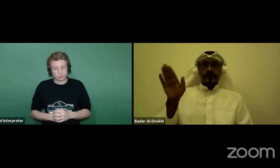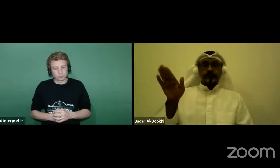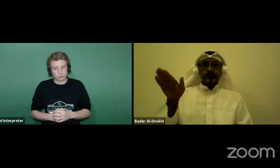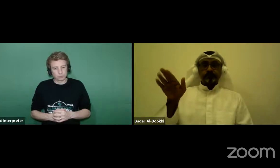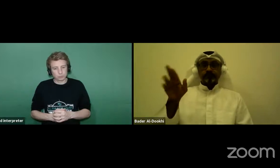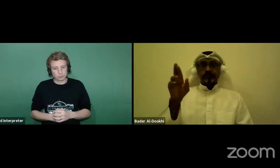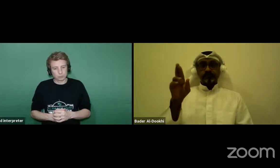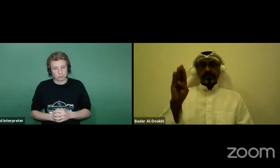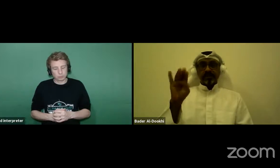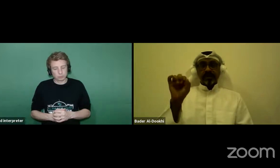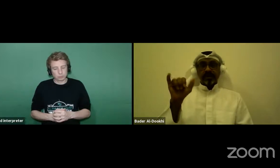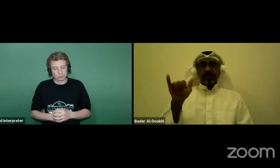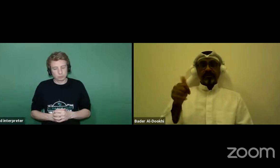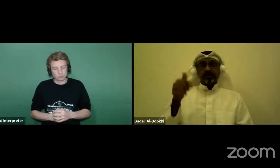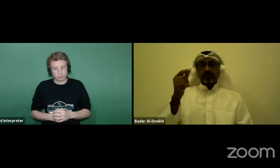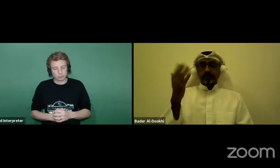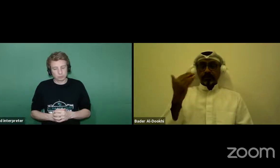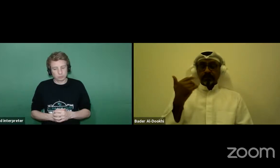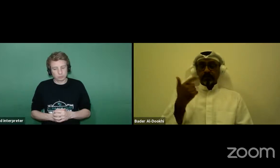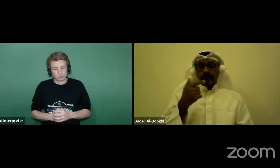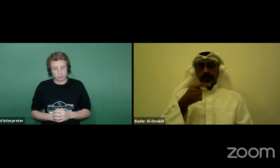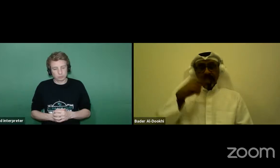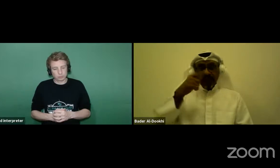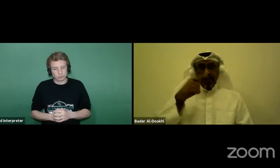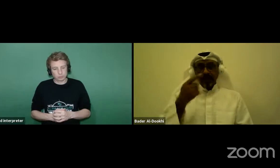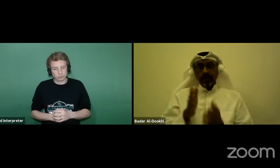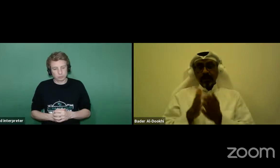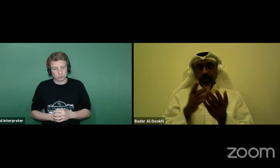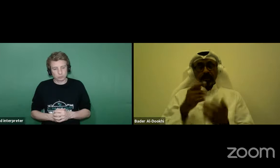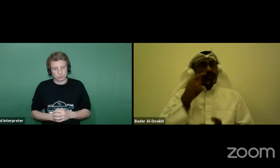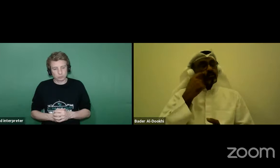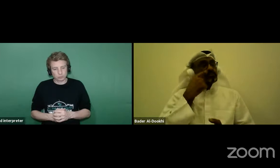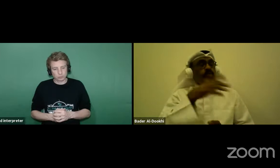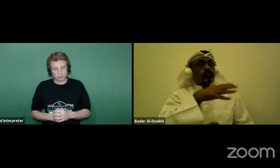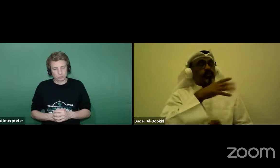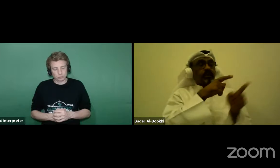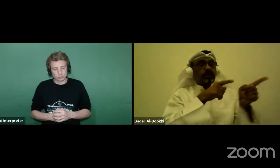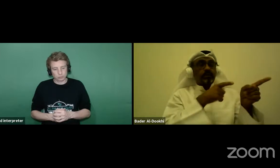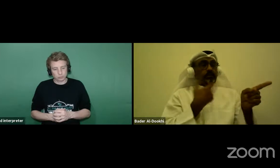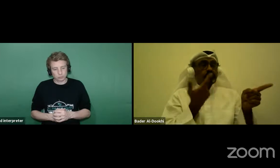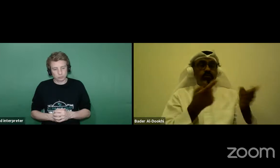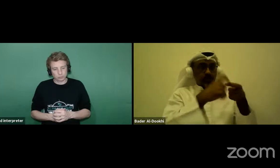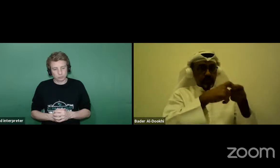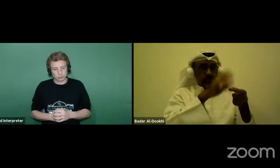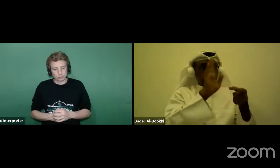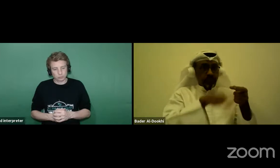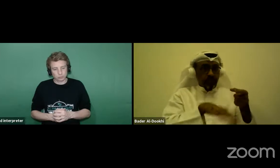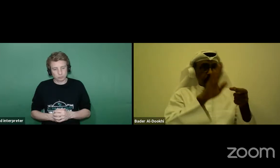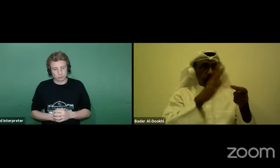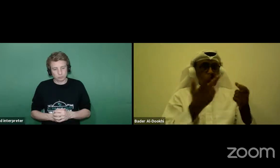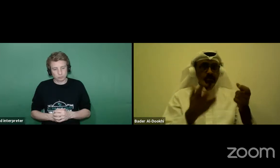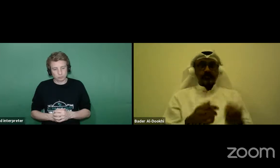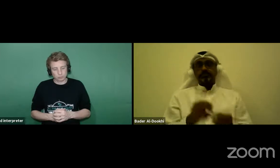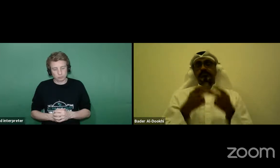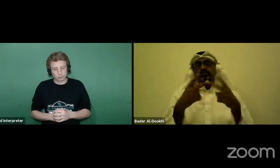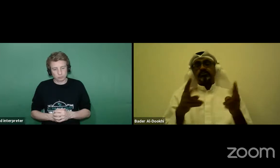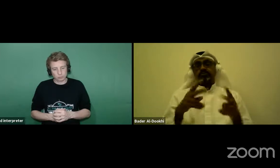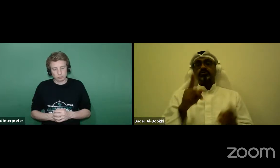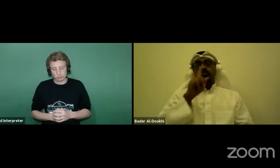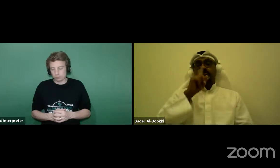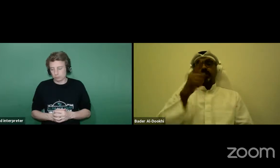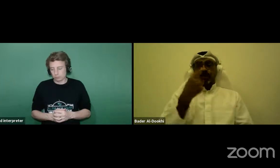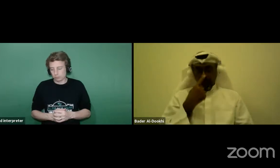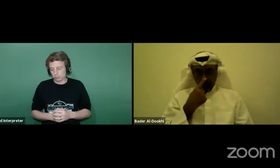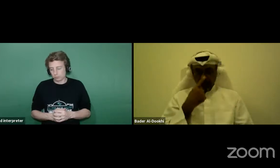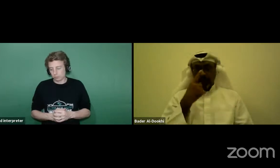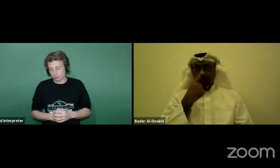هلا شيخ. أقول تستمر بس أبين أشوف مع الشيخ إيش الموضوع. طيب أبشر. الله يحفظك ويبارك